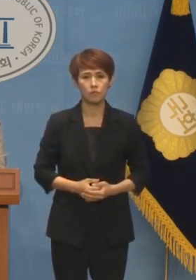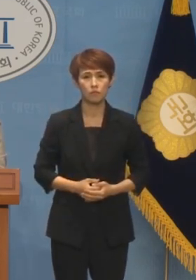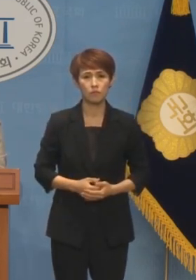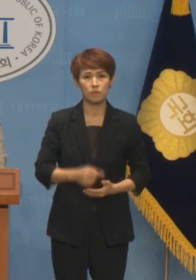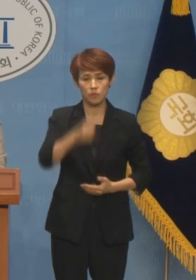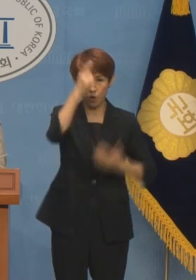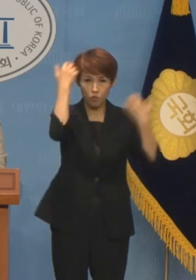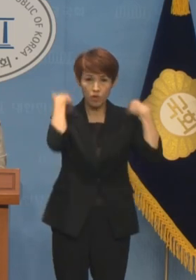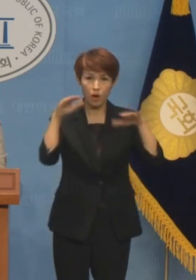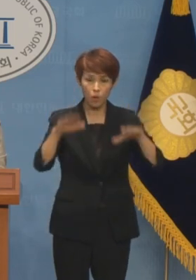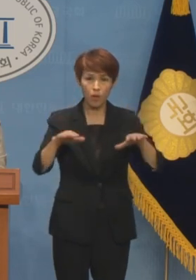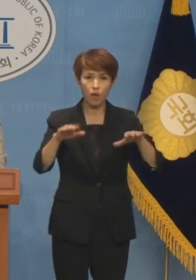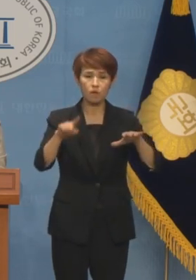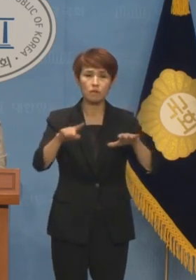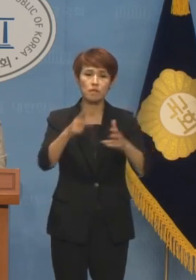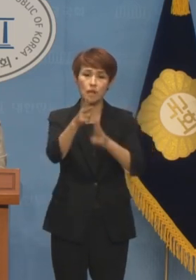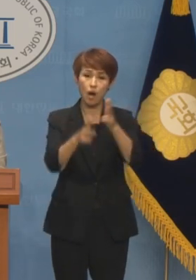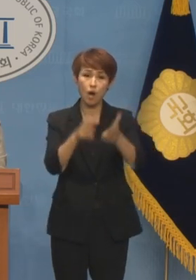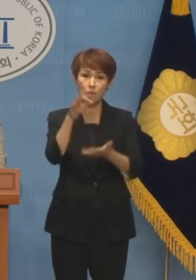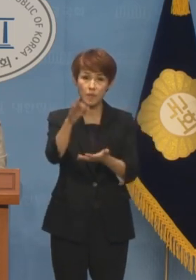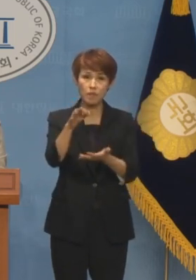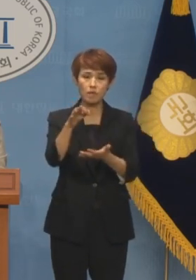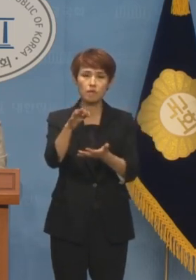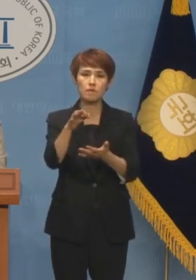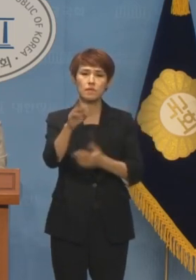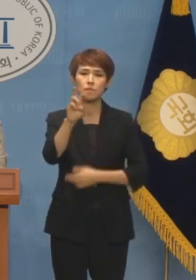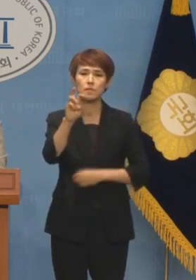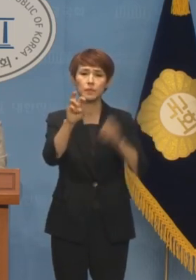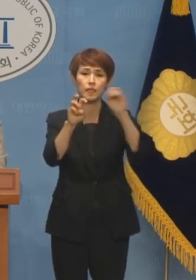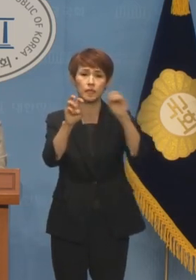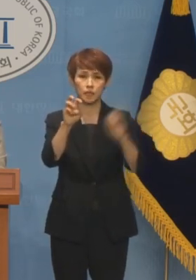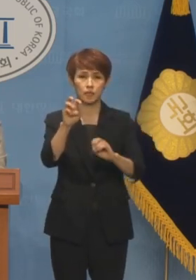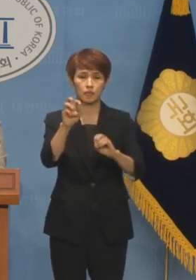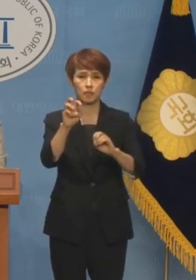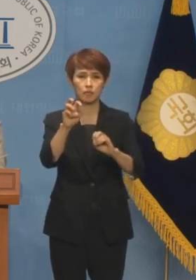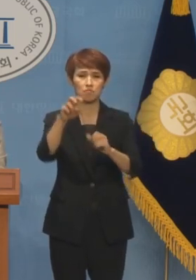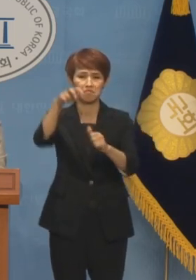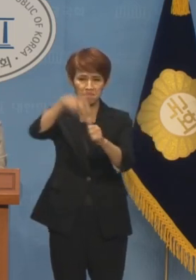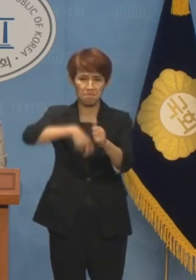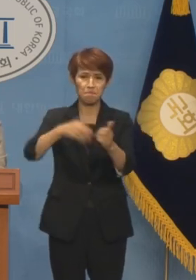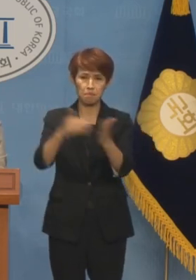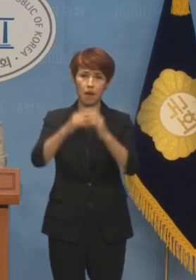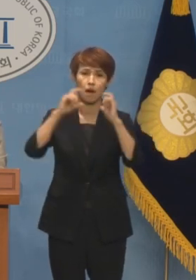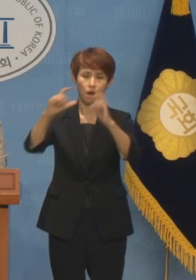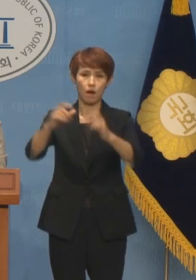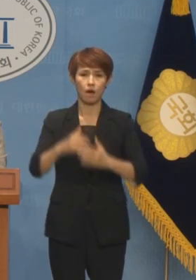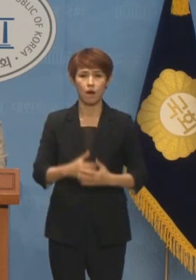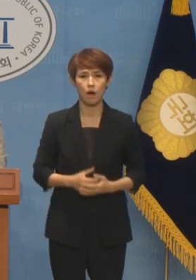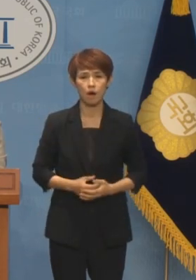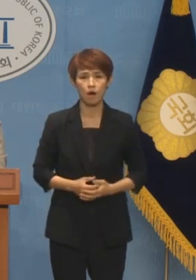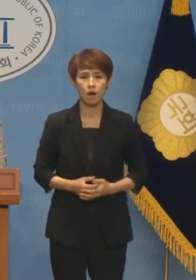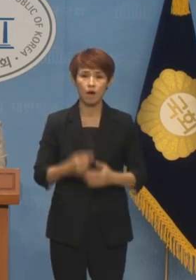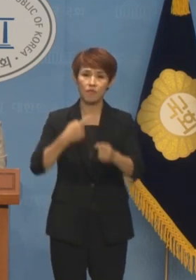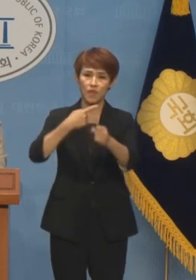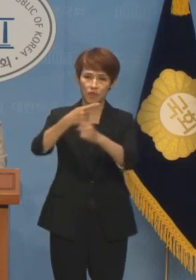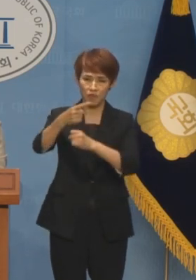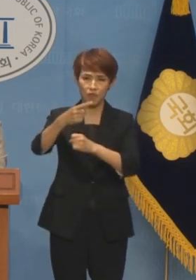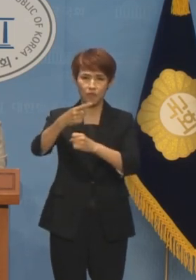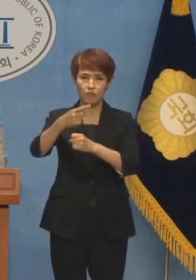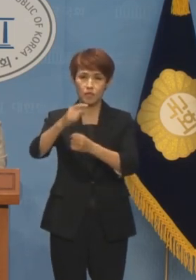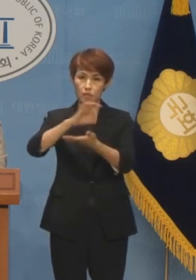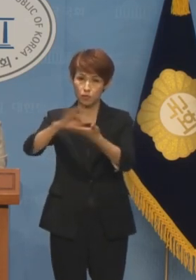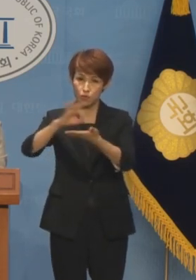정부가 올해 출연연 사업비 예산을 최대 30%가량 삭감해서 통보하더니 내년도 출연연